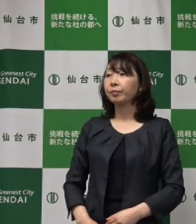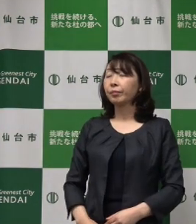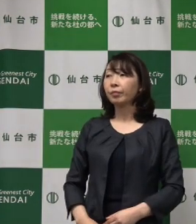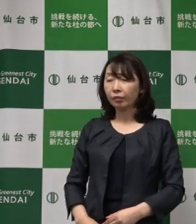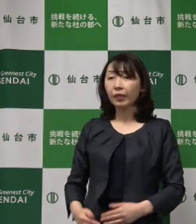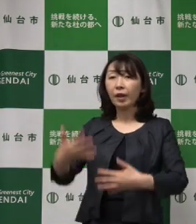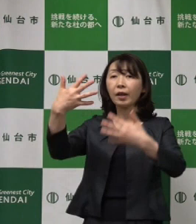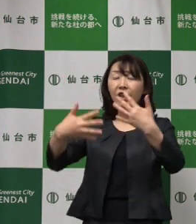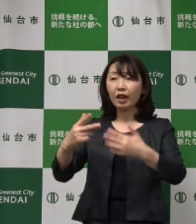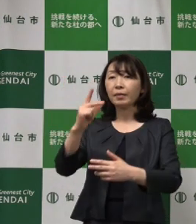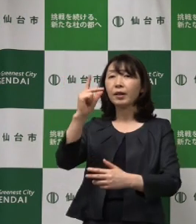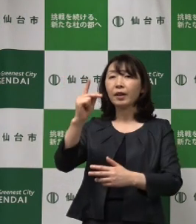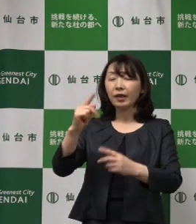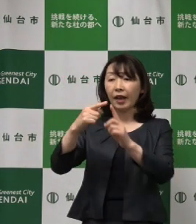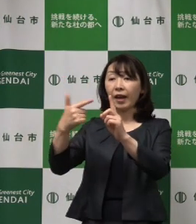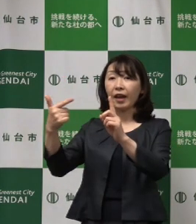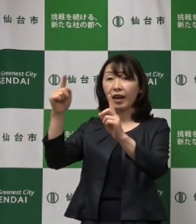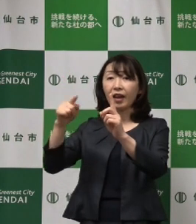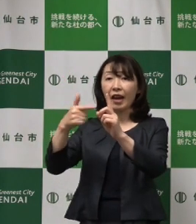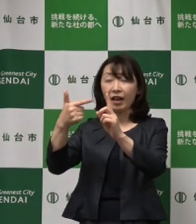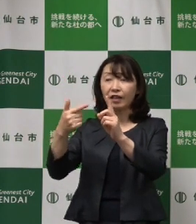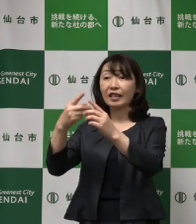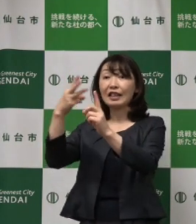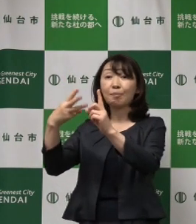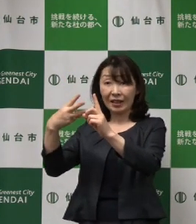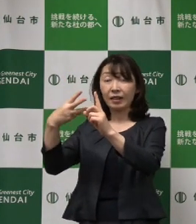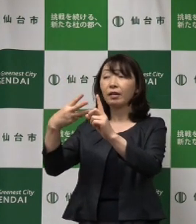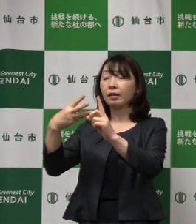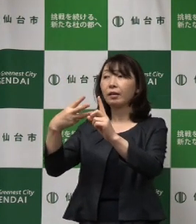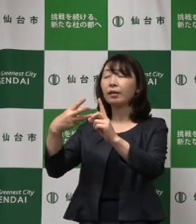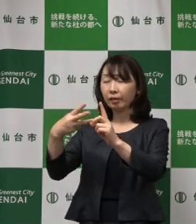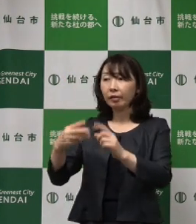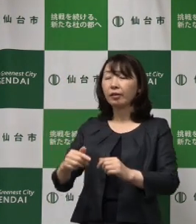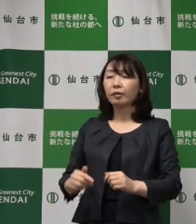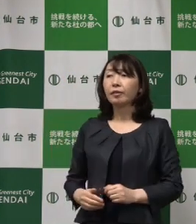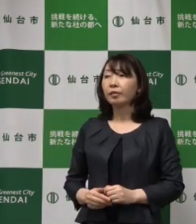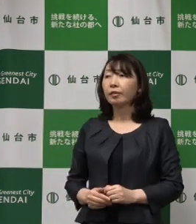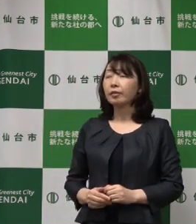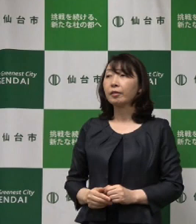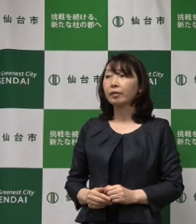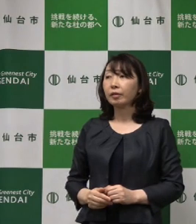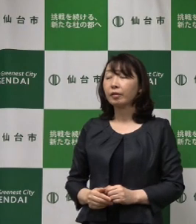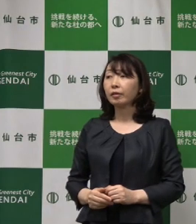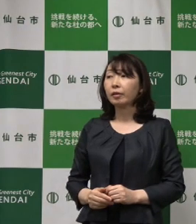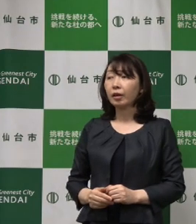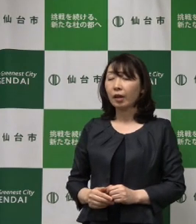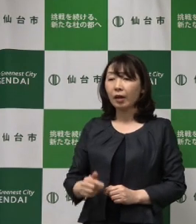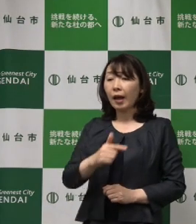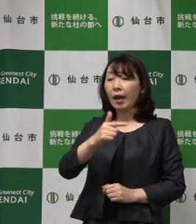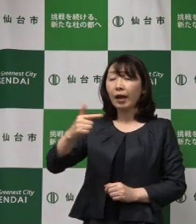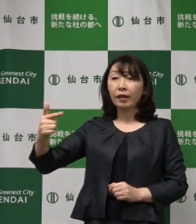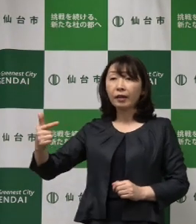KHB の新田です。ちょっと戻るんですが、大規模接種についてまだ何も言える状態ではないということなんですが、 一応今